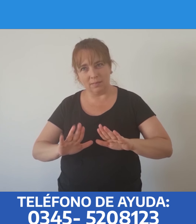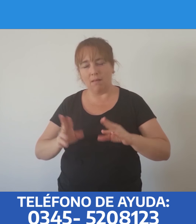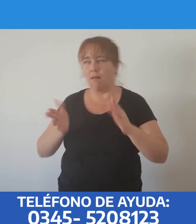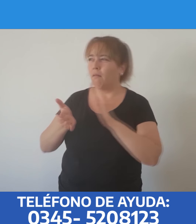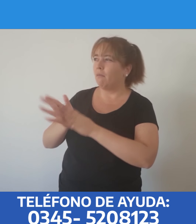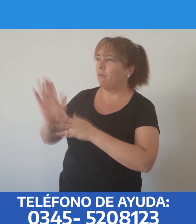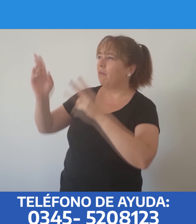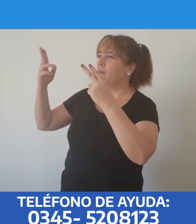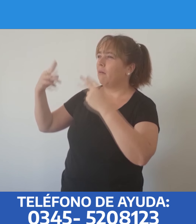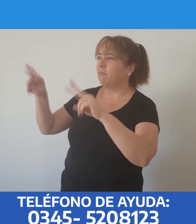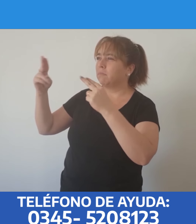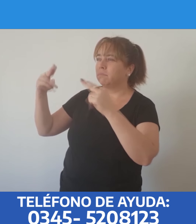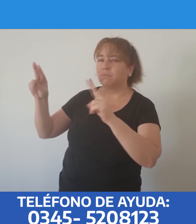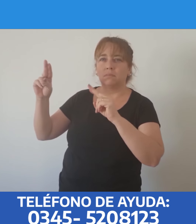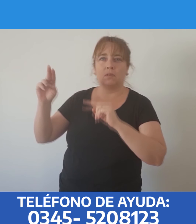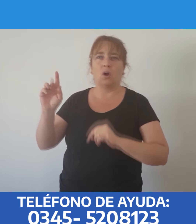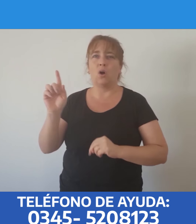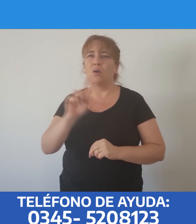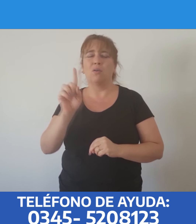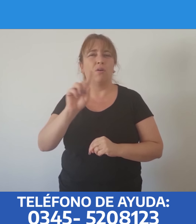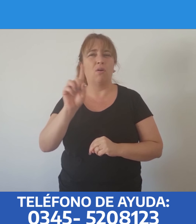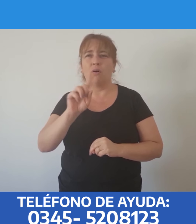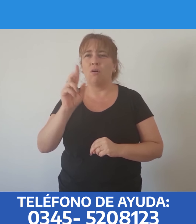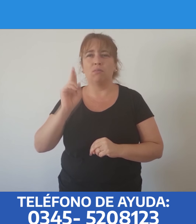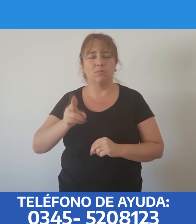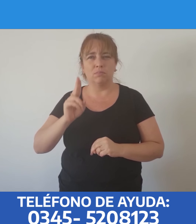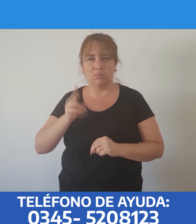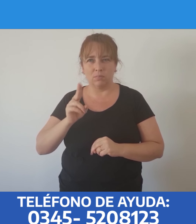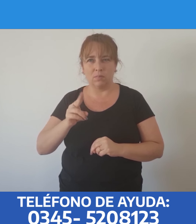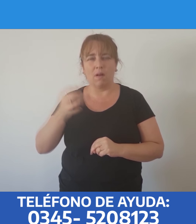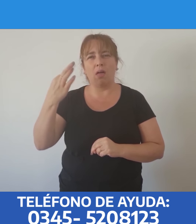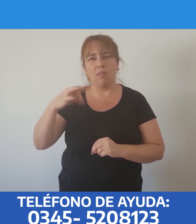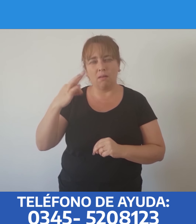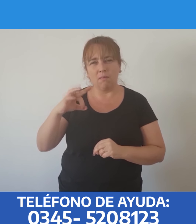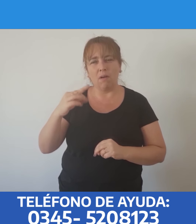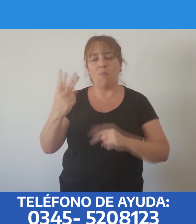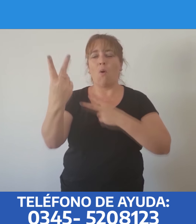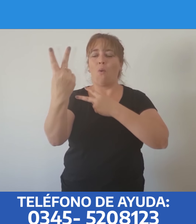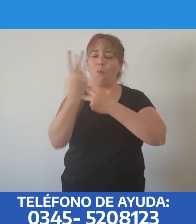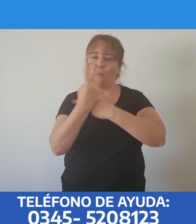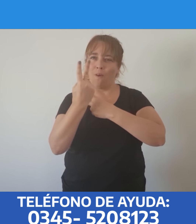quédate en tu casa nos cuidamos entre todos